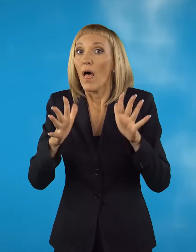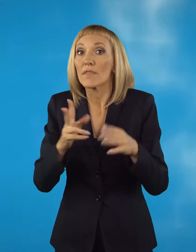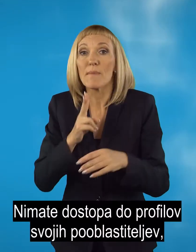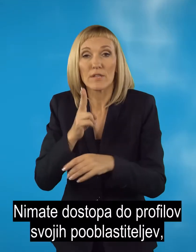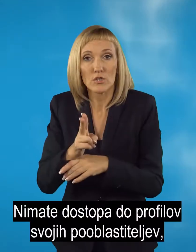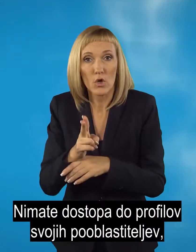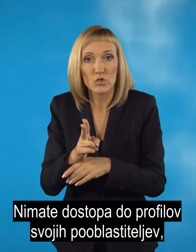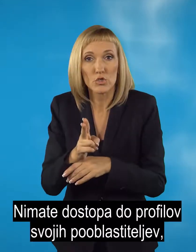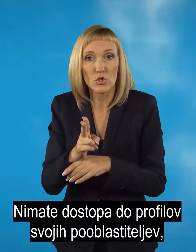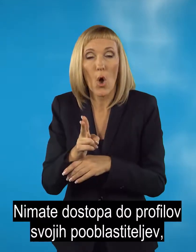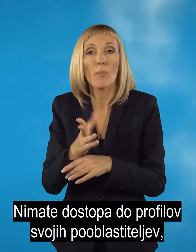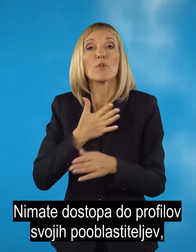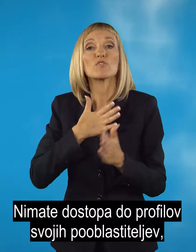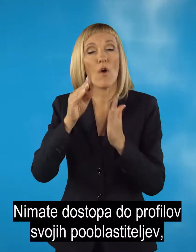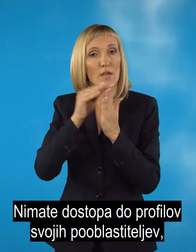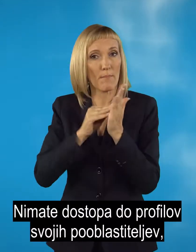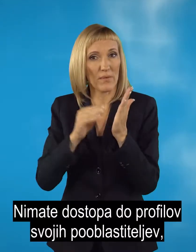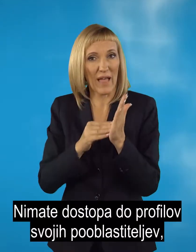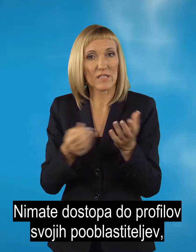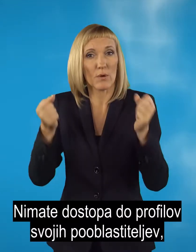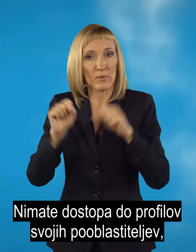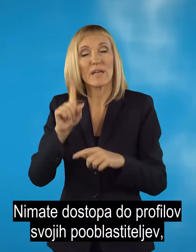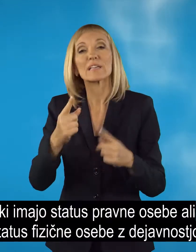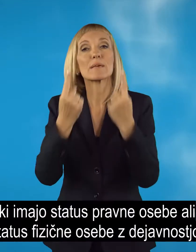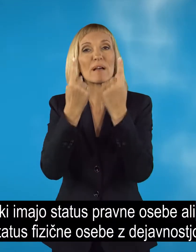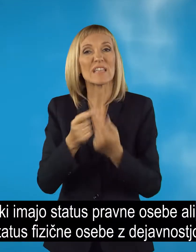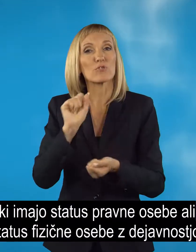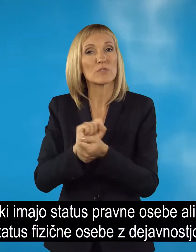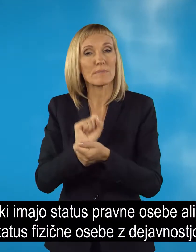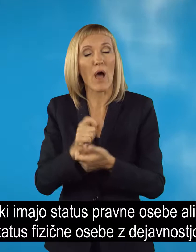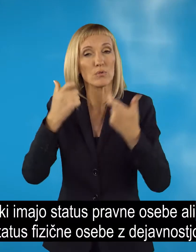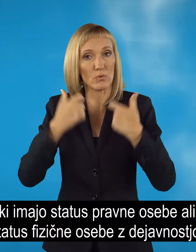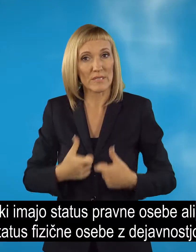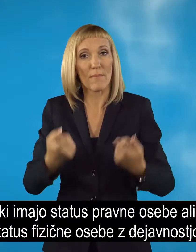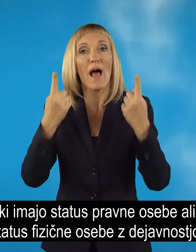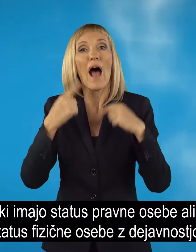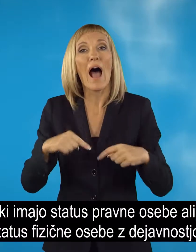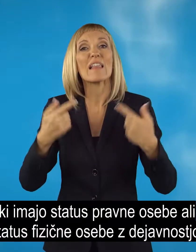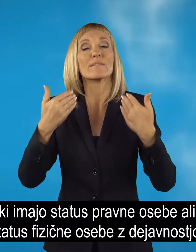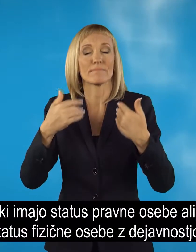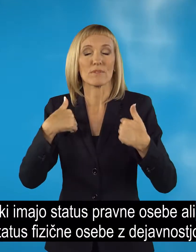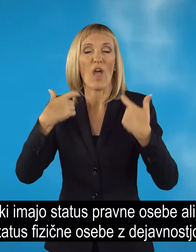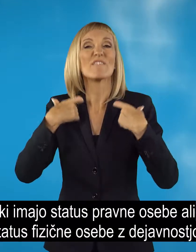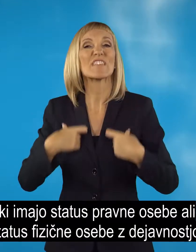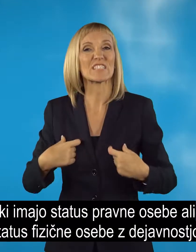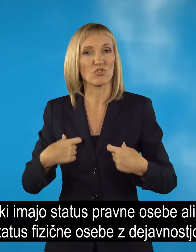Nimate dostopa do profilov svojih pooblastiteljev, ki imajo status pravne osebe ali status fizične osebe z